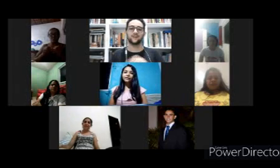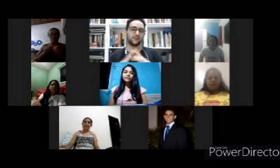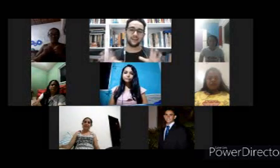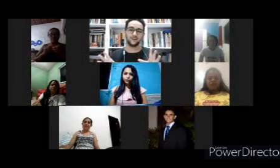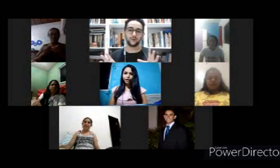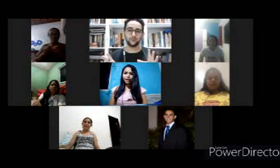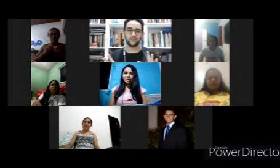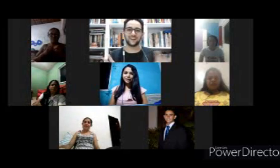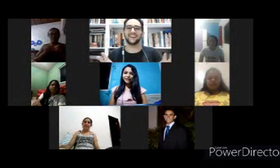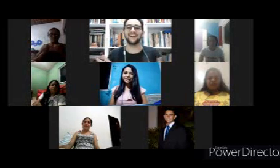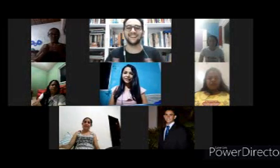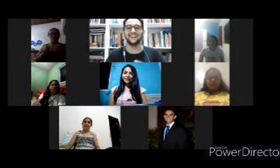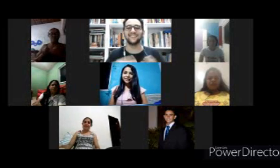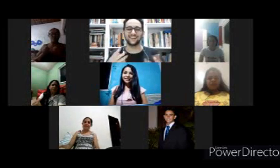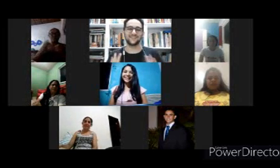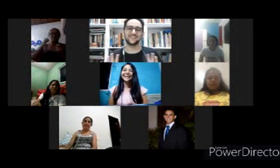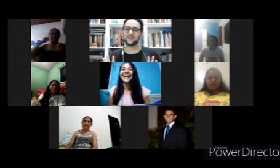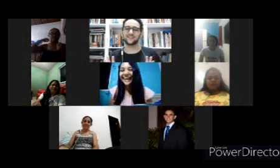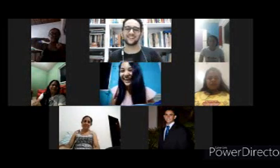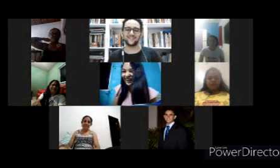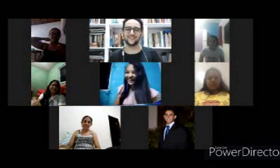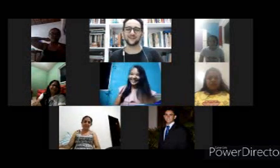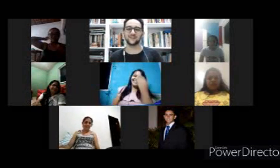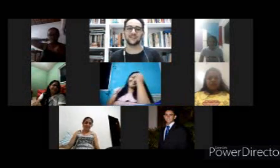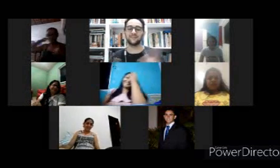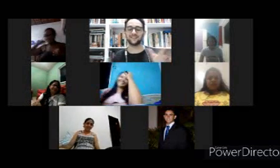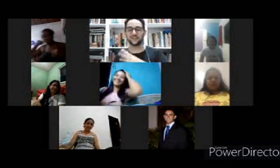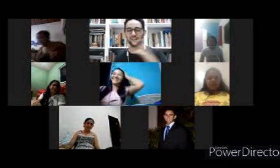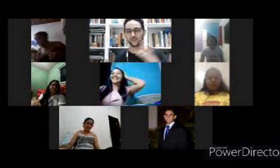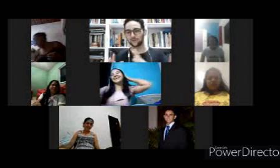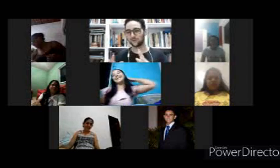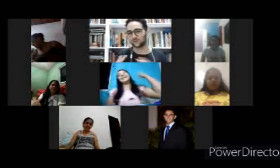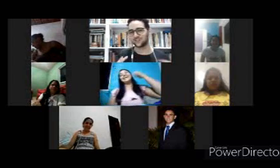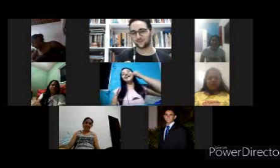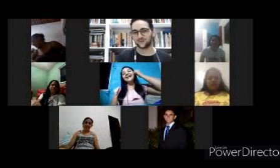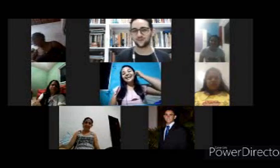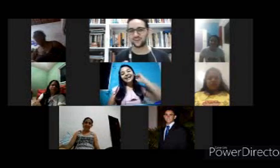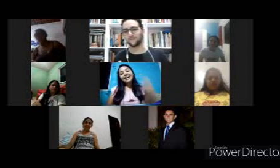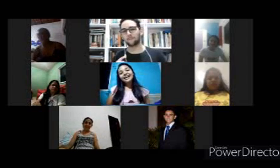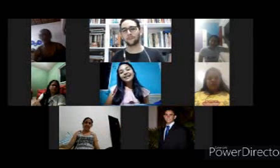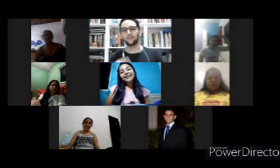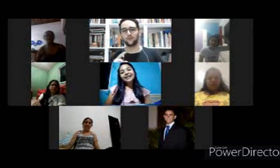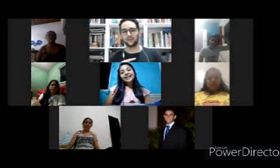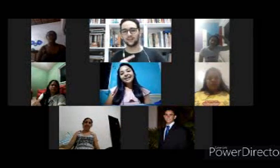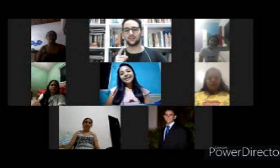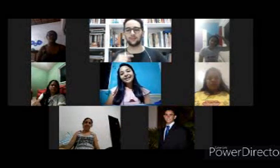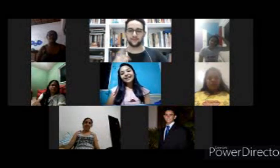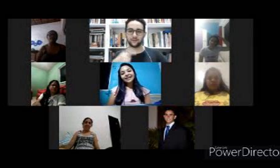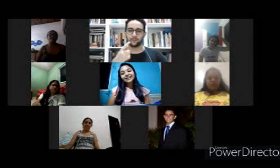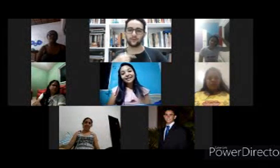que eu entendi tudo. Tu tava fazendo, eu consegui ver todo. Mas eu acho que nem todo mundo conseguiu te ver, porque só dá pra ver por conta